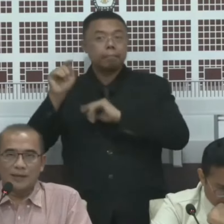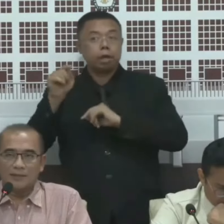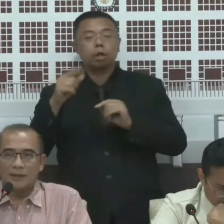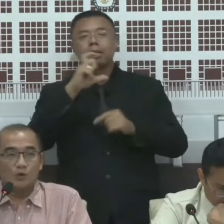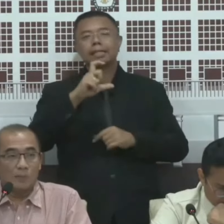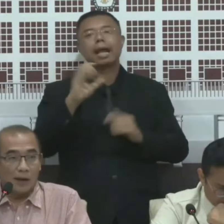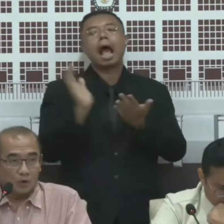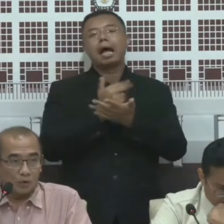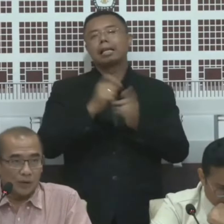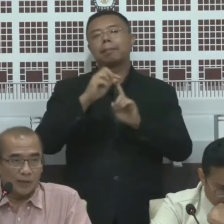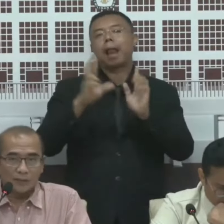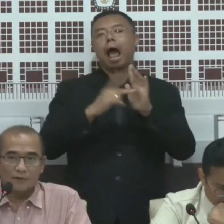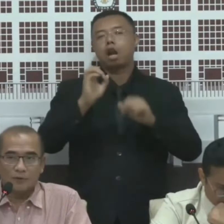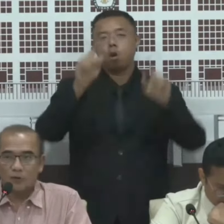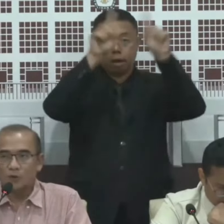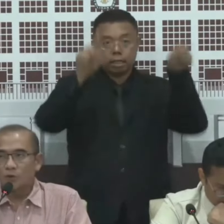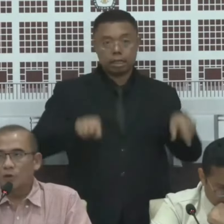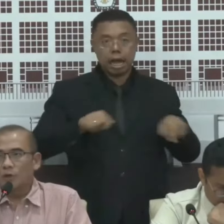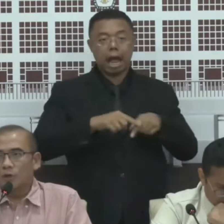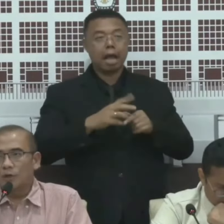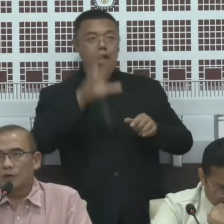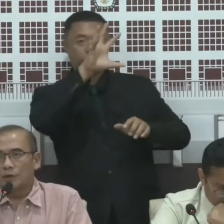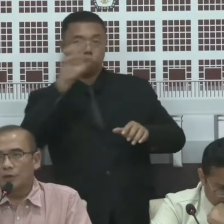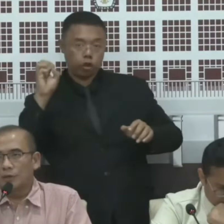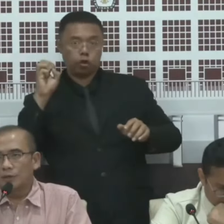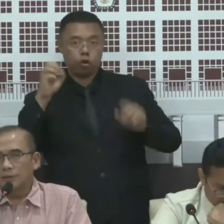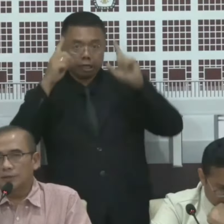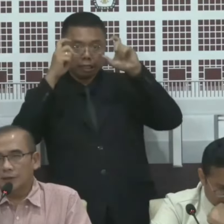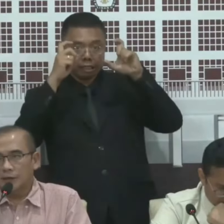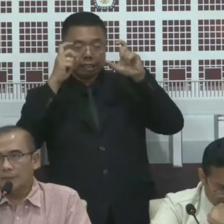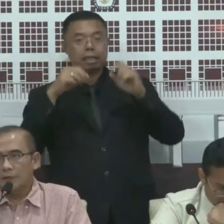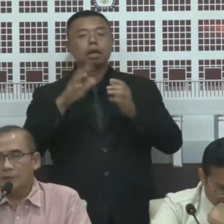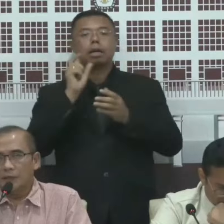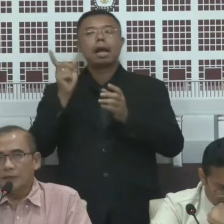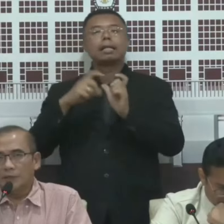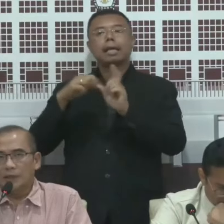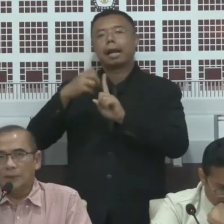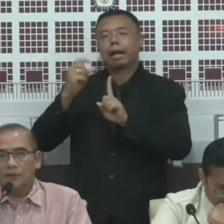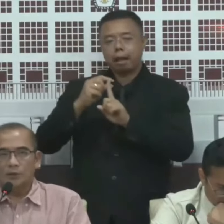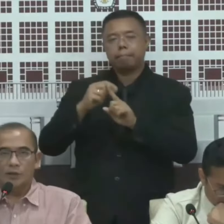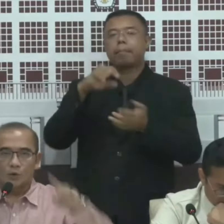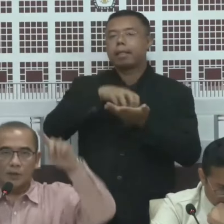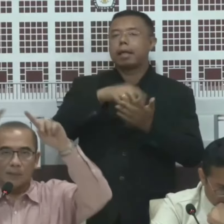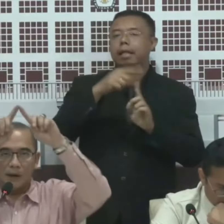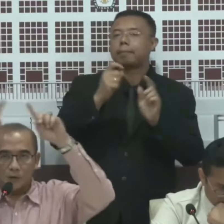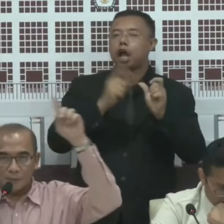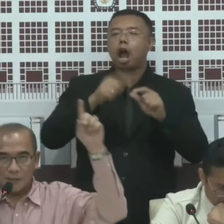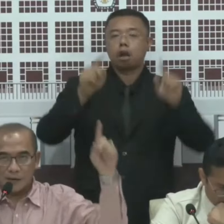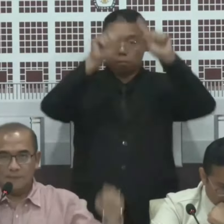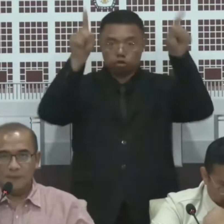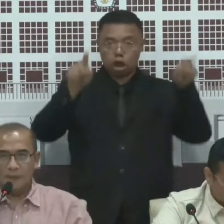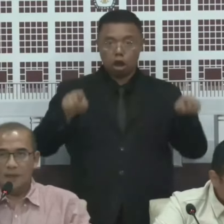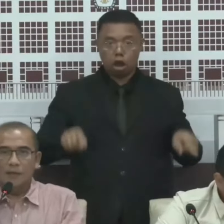kurang akurat membaca formulir C hasil pleno. Nantinya, kata Hasyim, KPU mengoreksi agar pendataan suara sesuai dengan formulir C